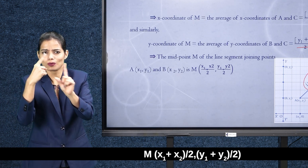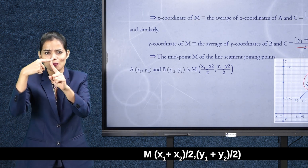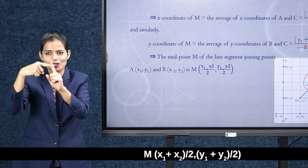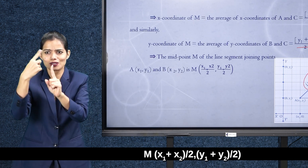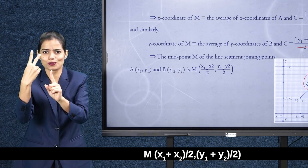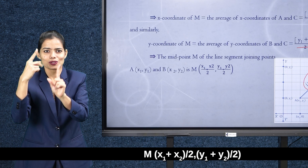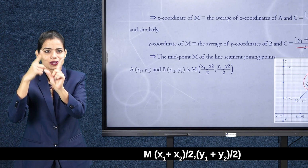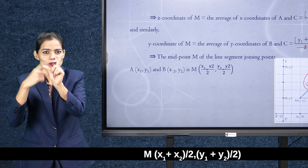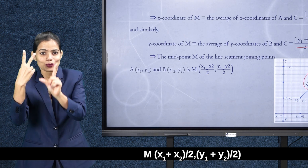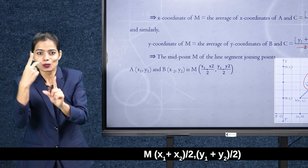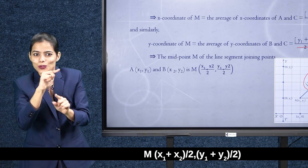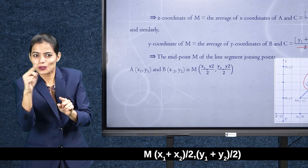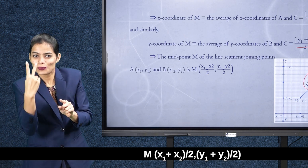2.